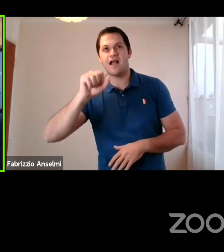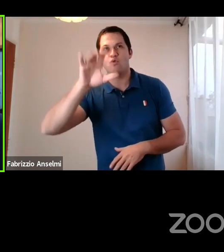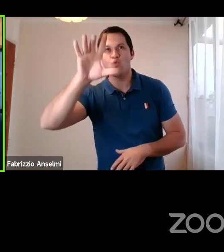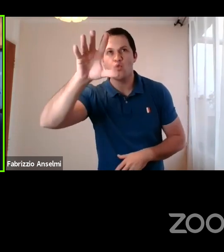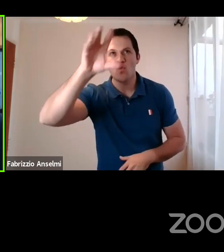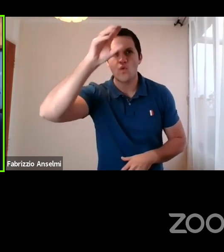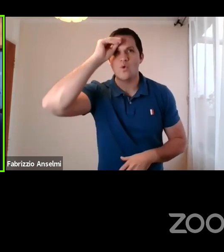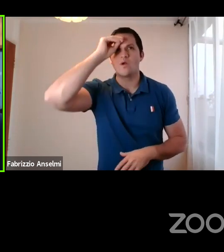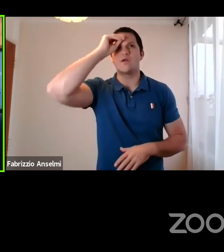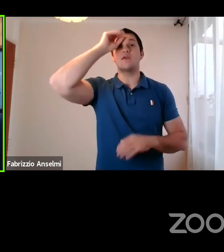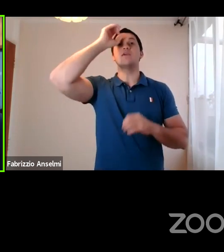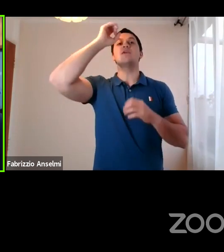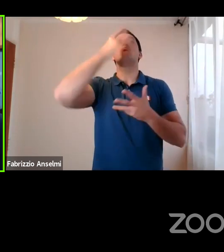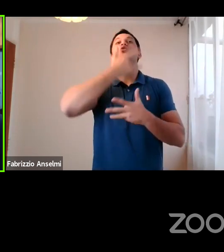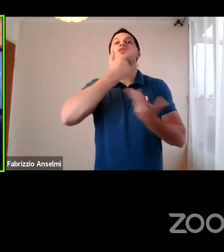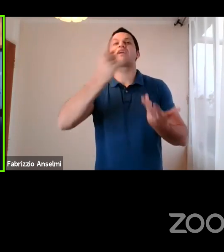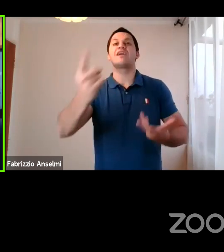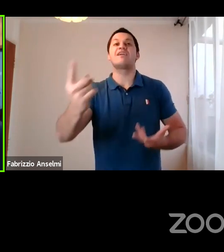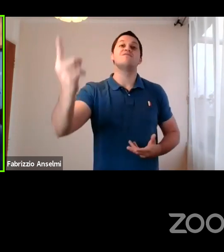kinesioterapia.